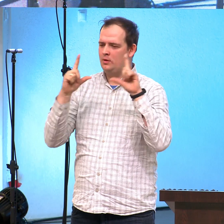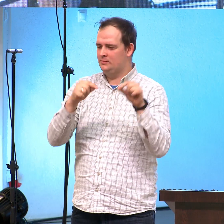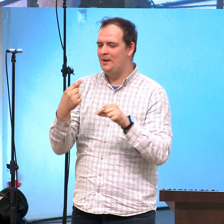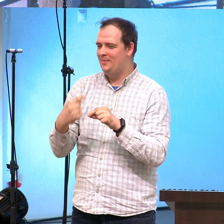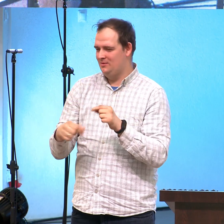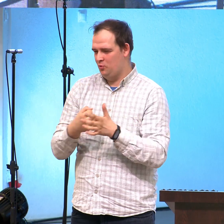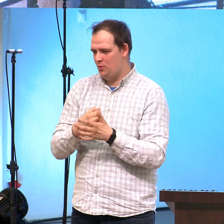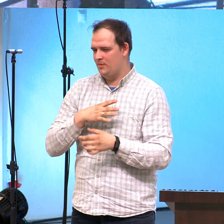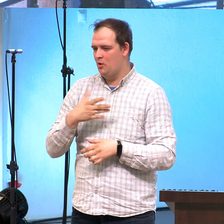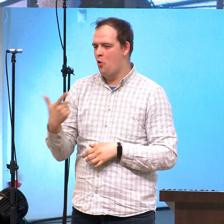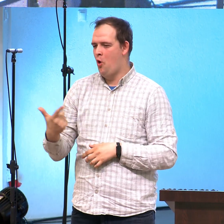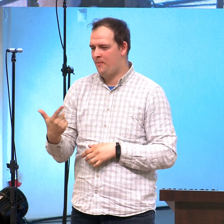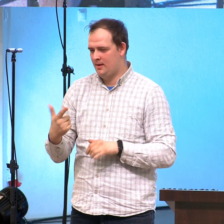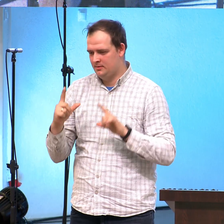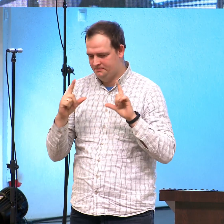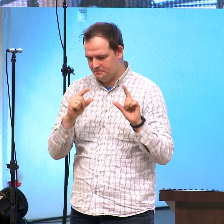мы поехали с Пинска в